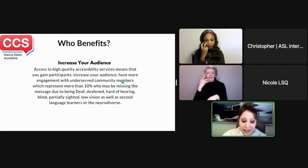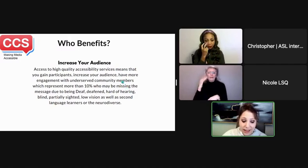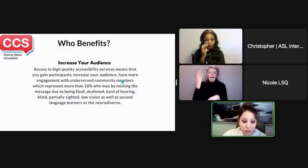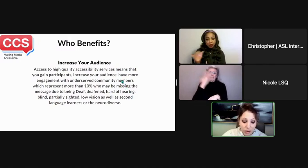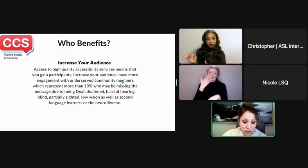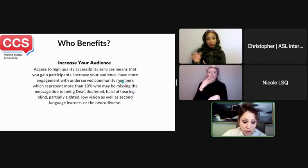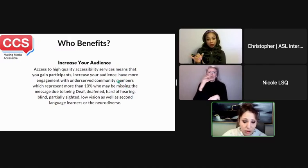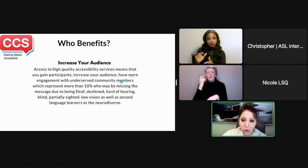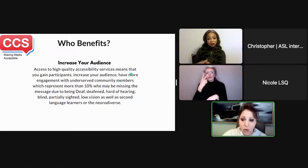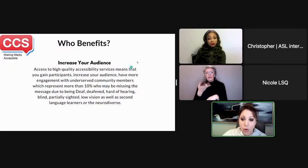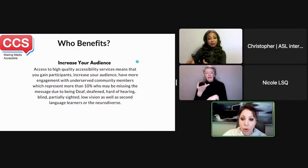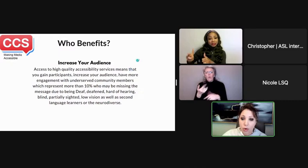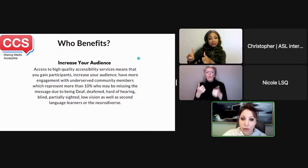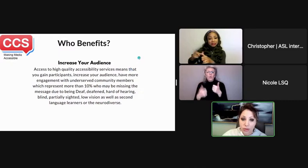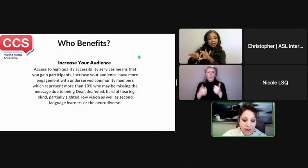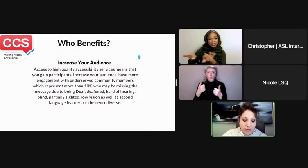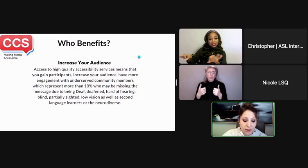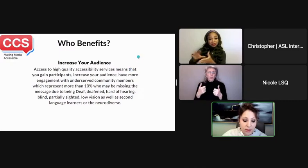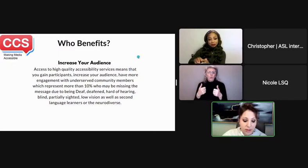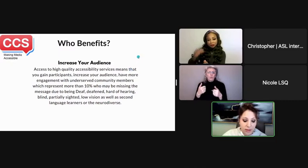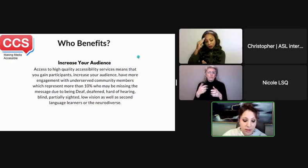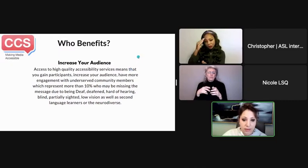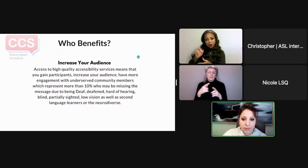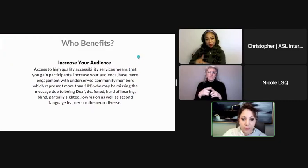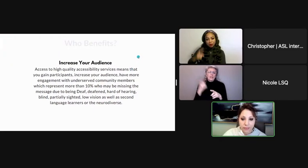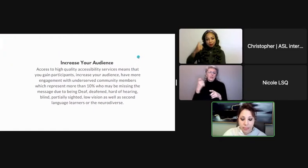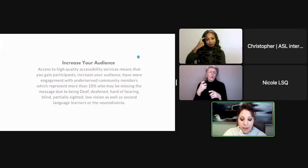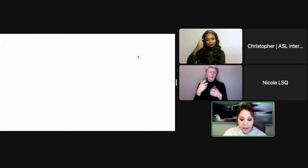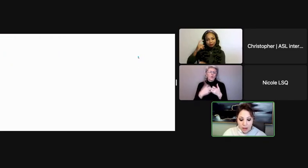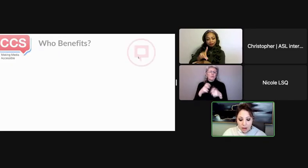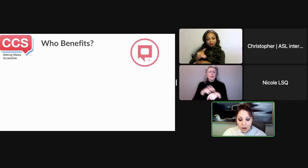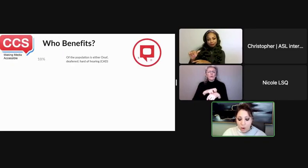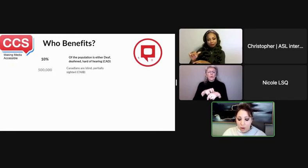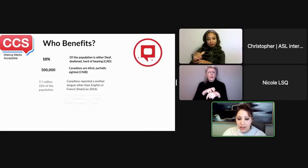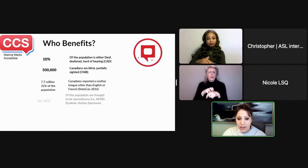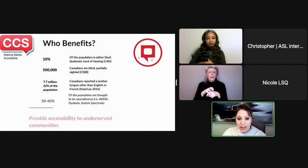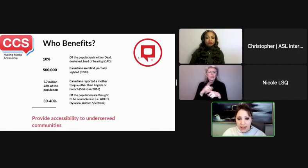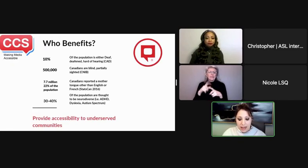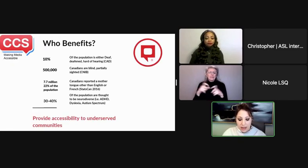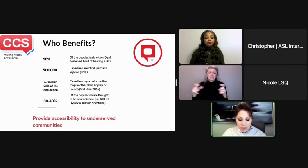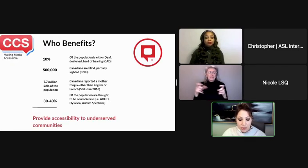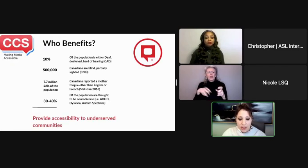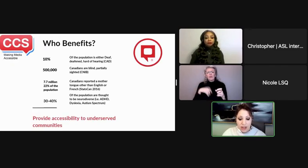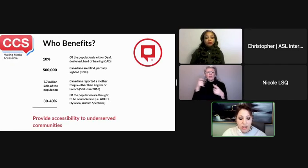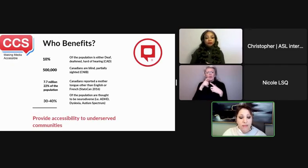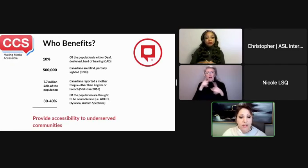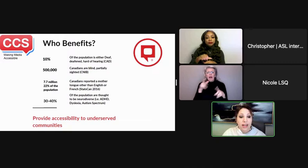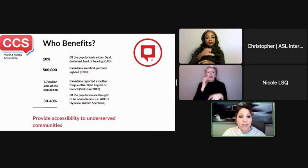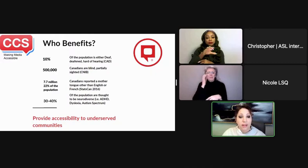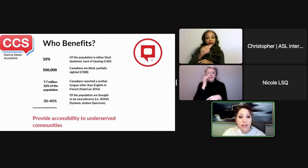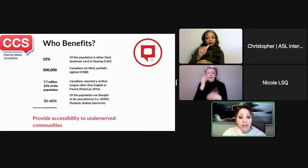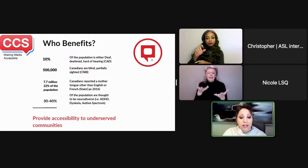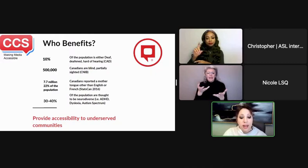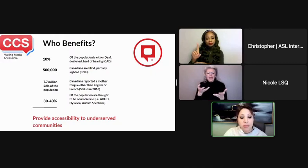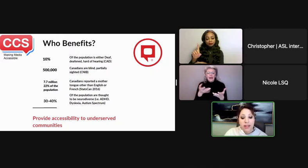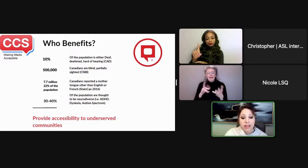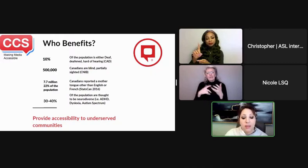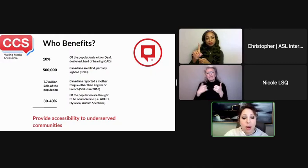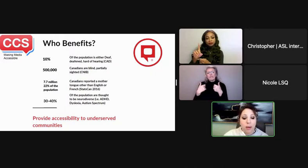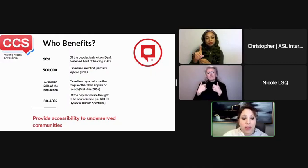malvoyants ou qui sont issus de la neurodiversité ou qui ont une autre langue maternelle. Selon